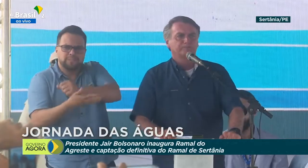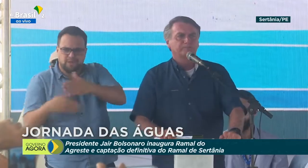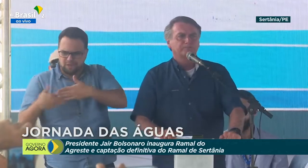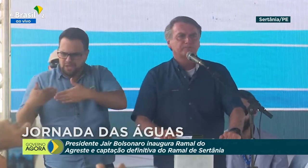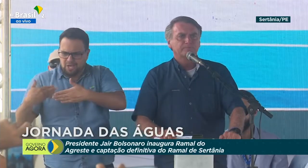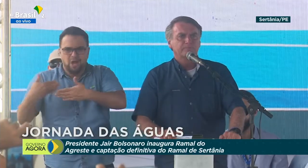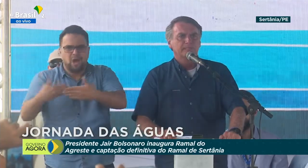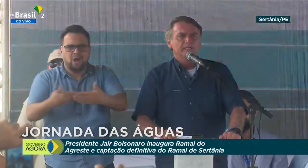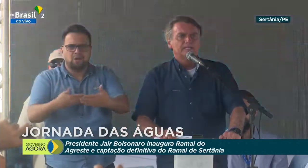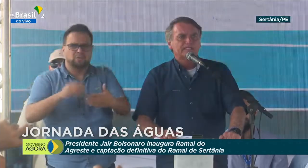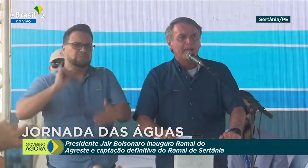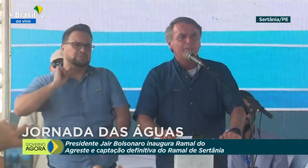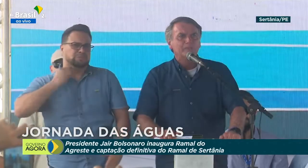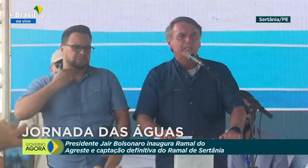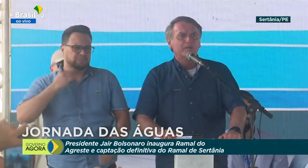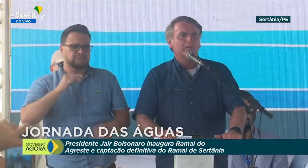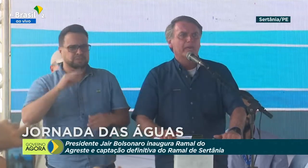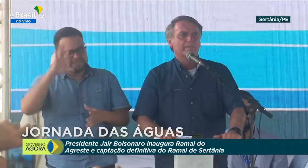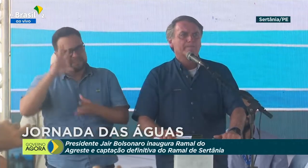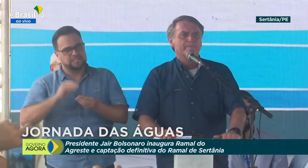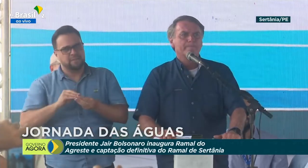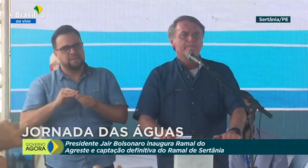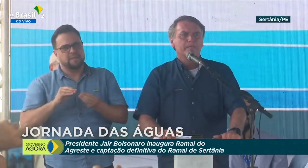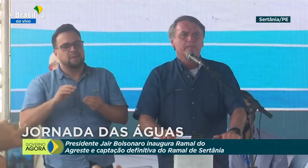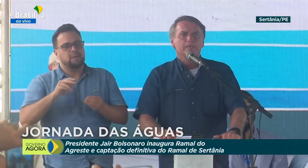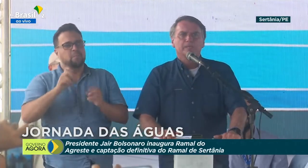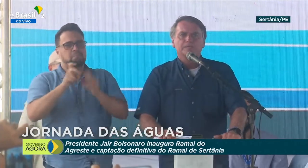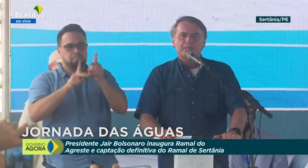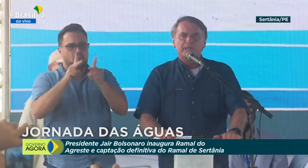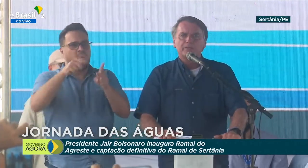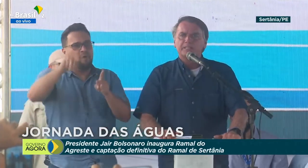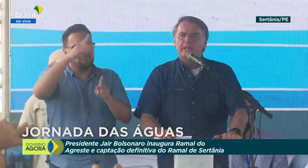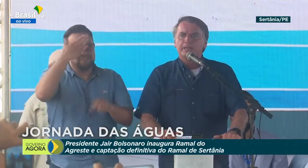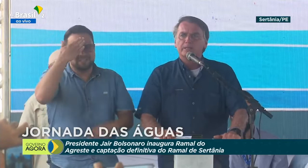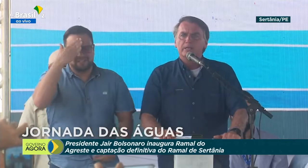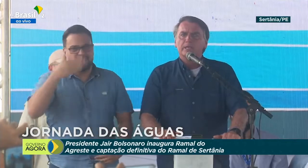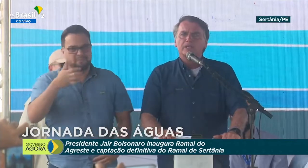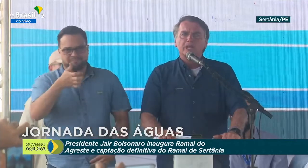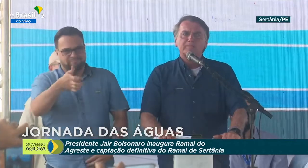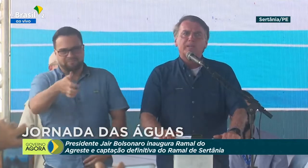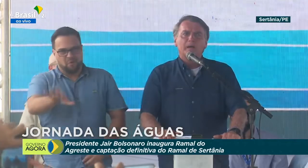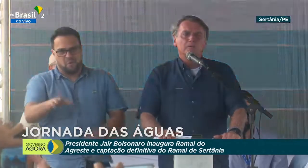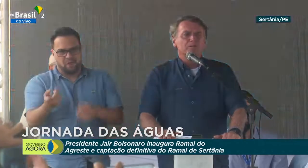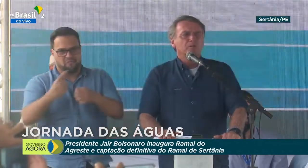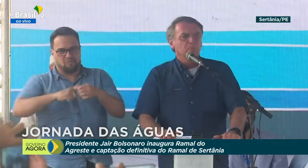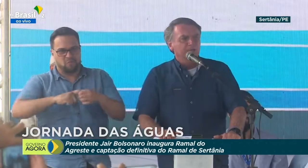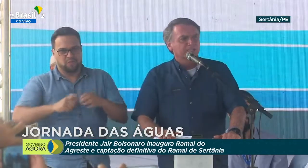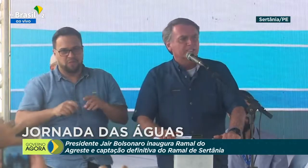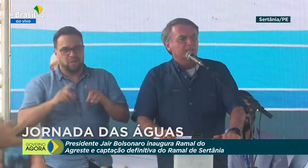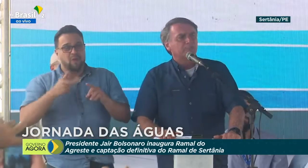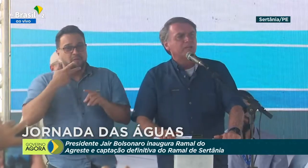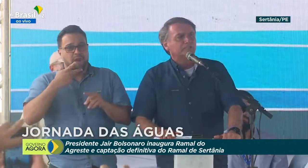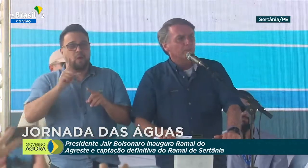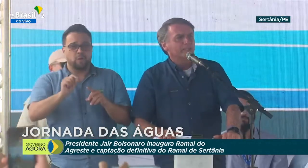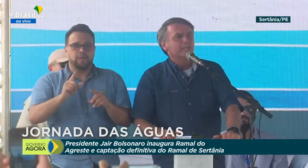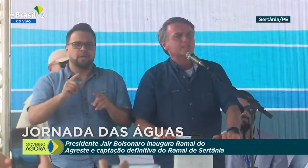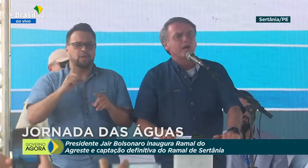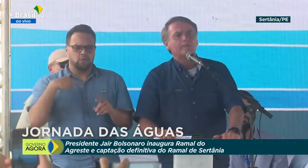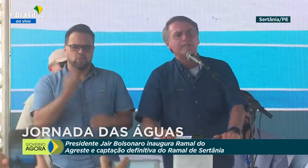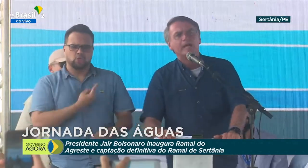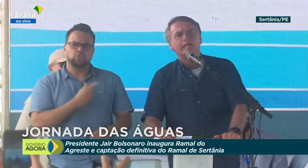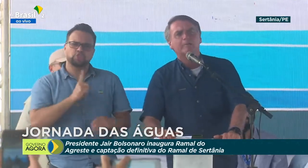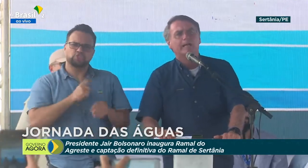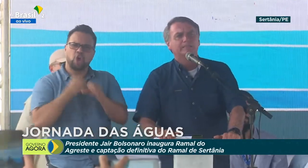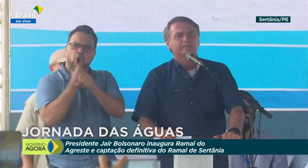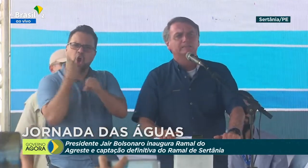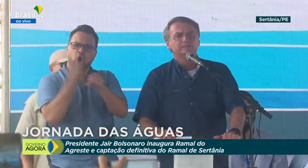governos. Sabe o que não quer. Dizer a vocês que nós pegamos muitas, mas muitas